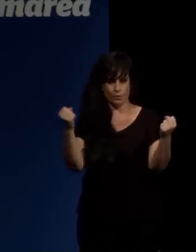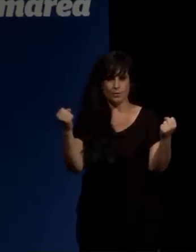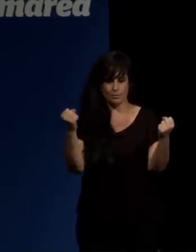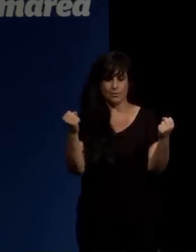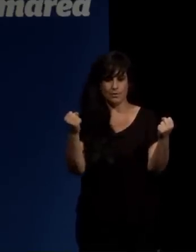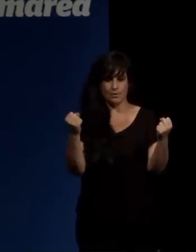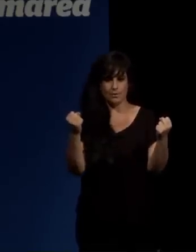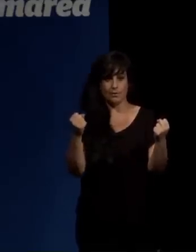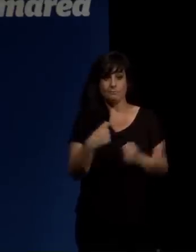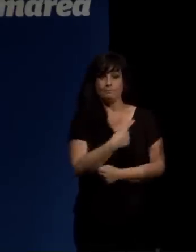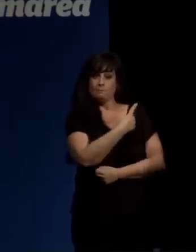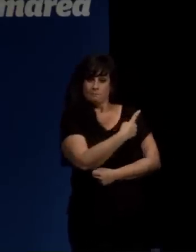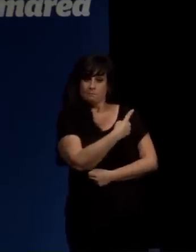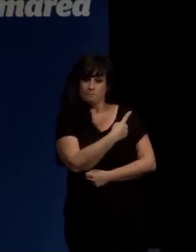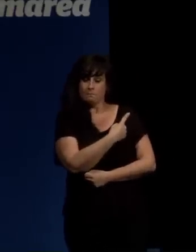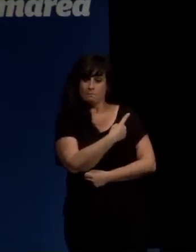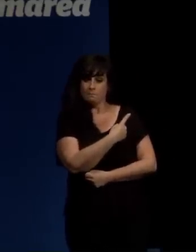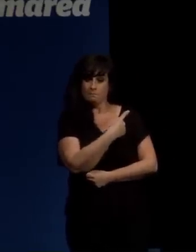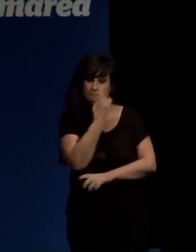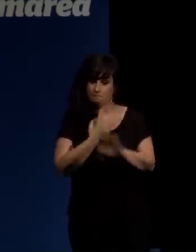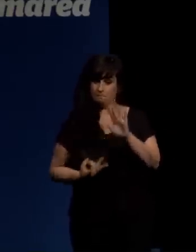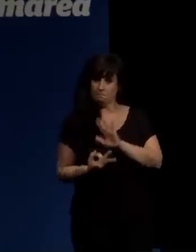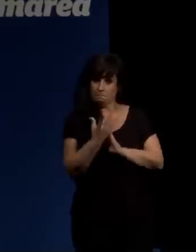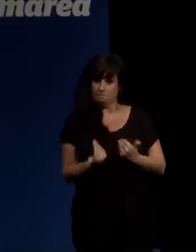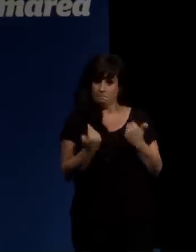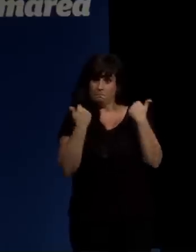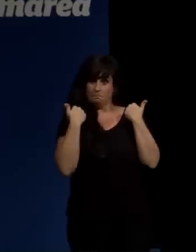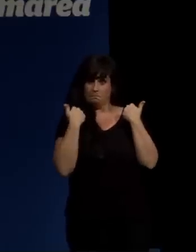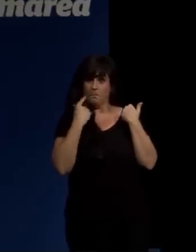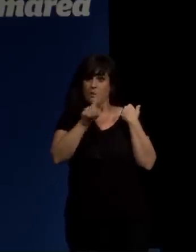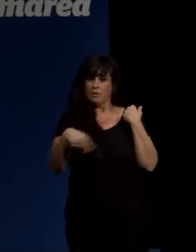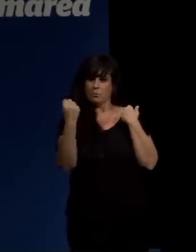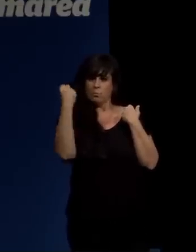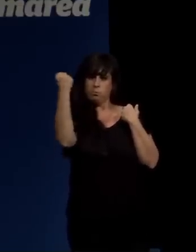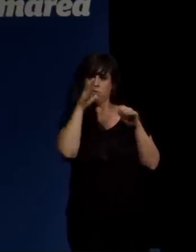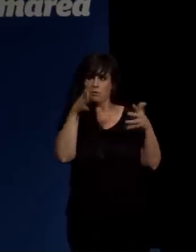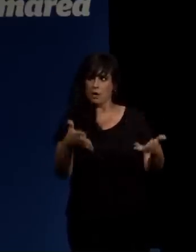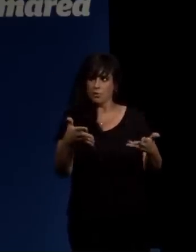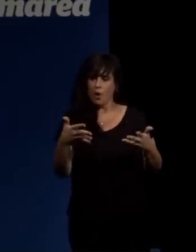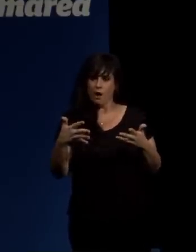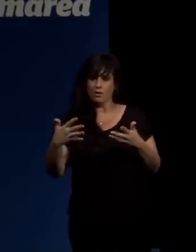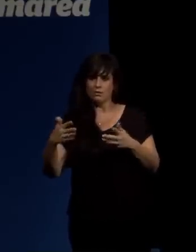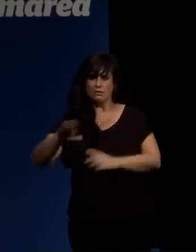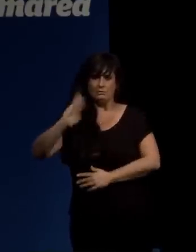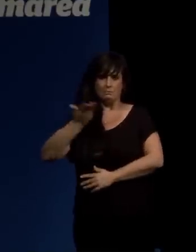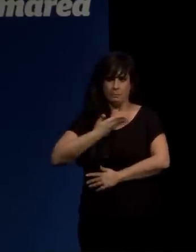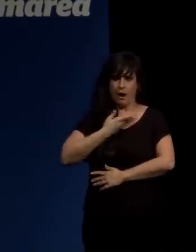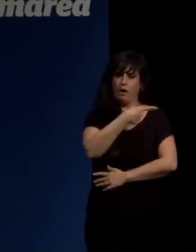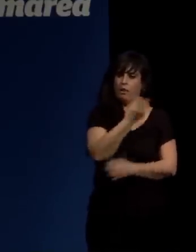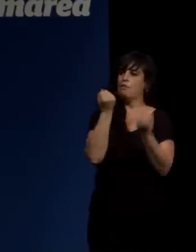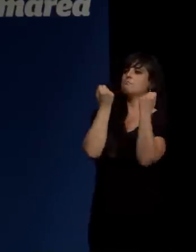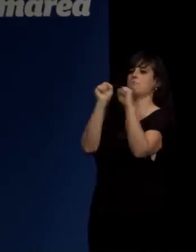e capaz de facer frente aos poderes que na sombra destruen este país, ao que fixo esta brigada